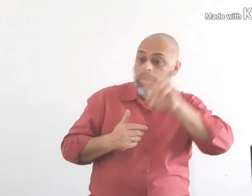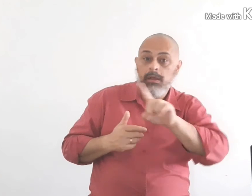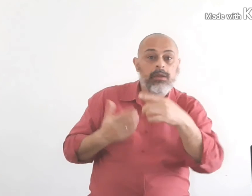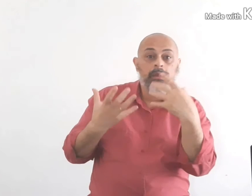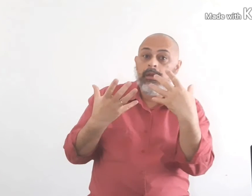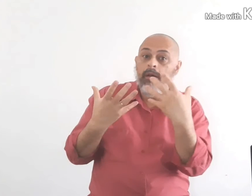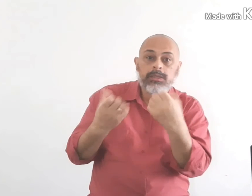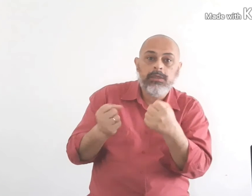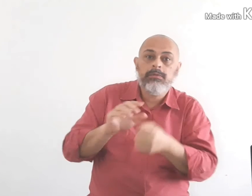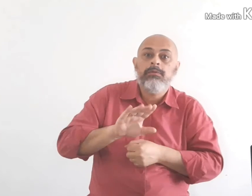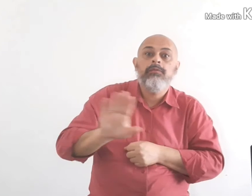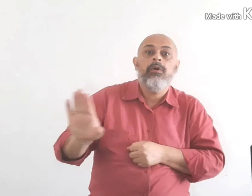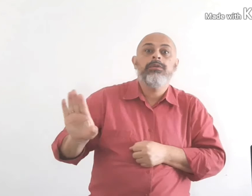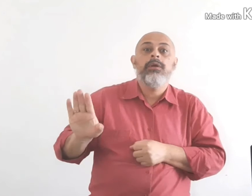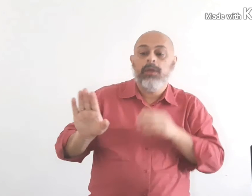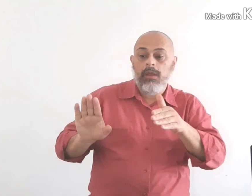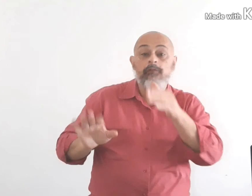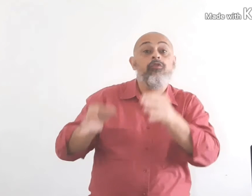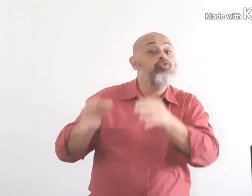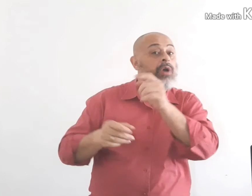o Senhor, responderei por mim mesmo.